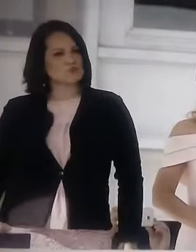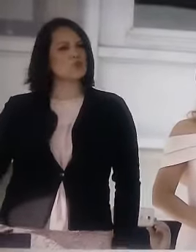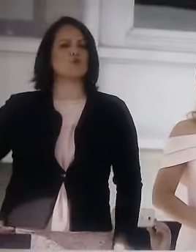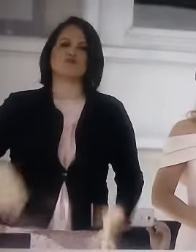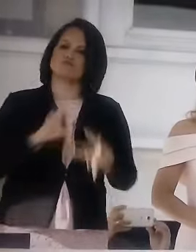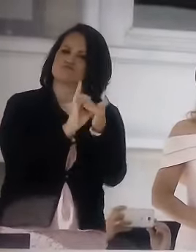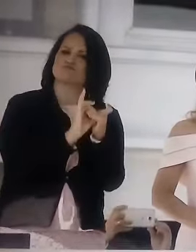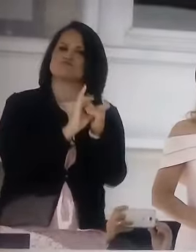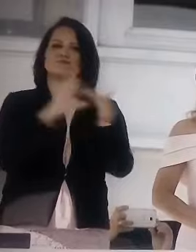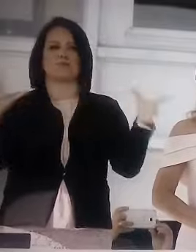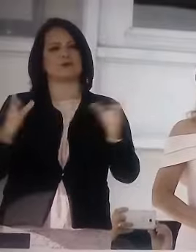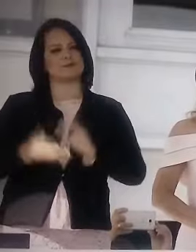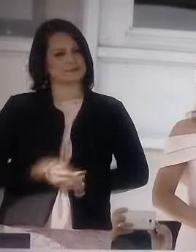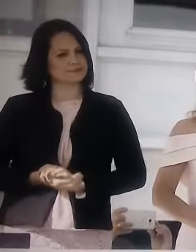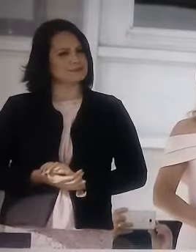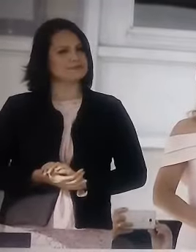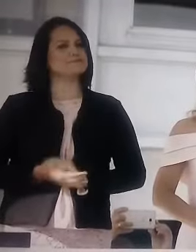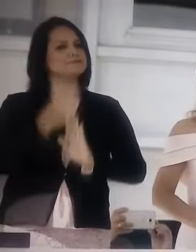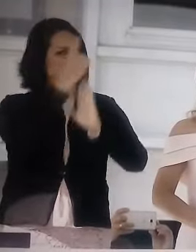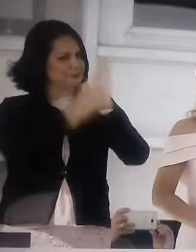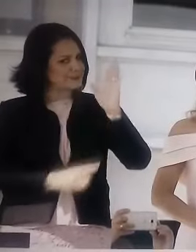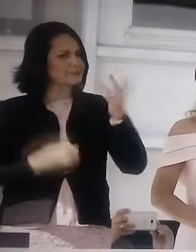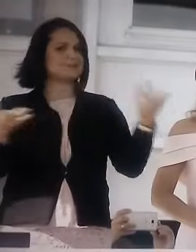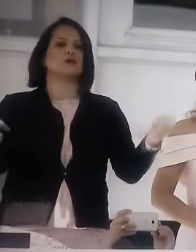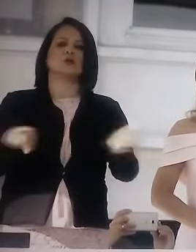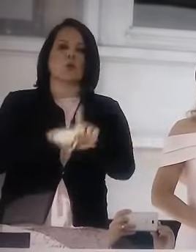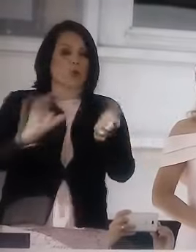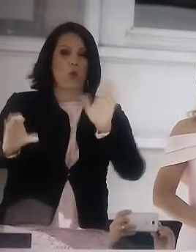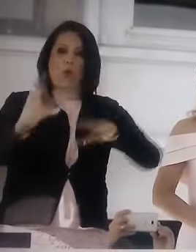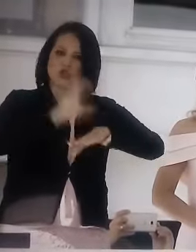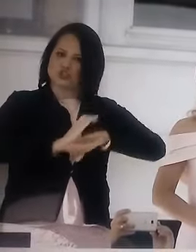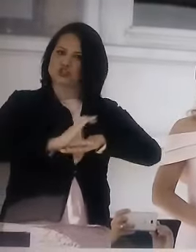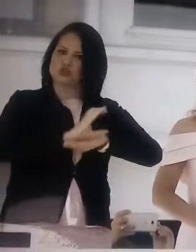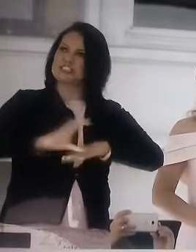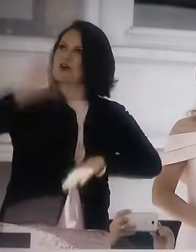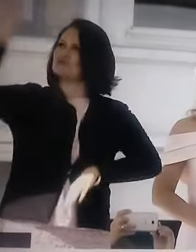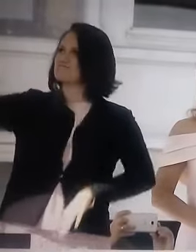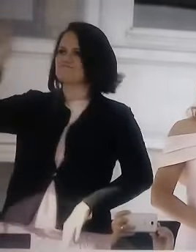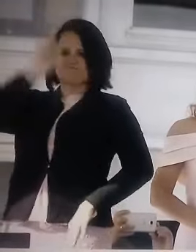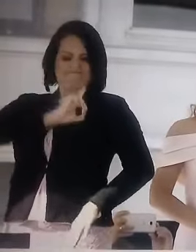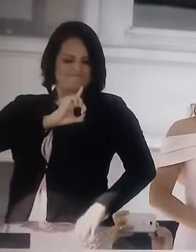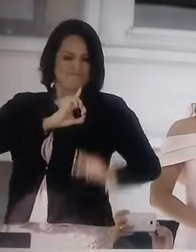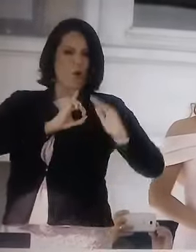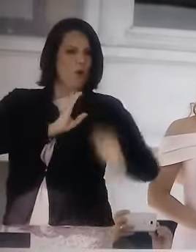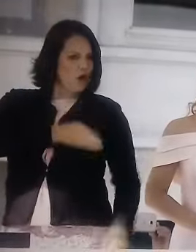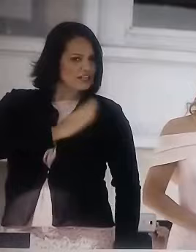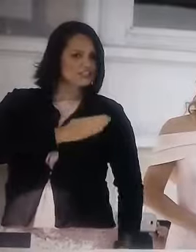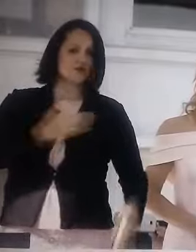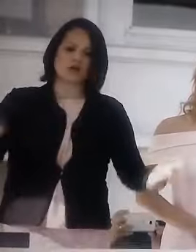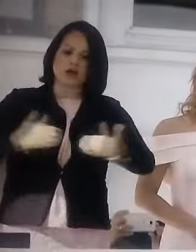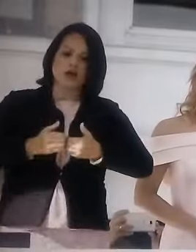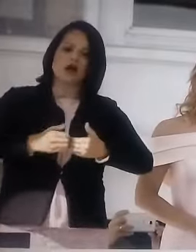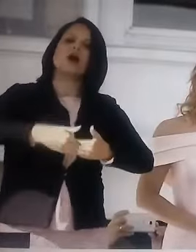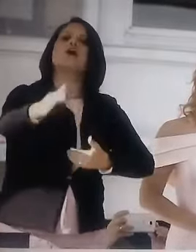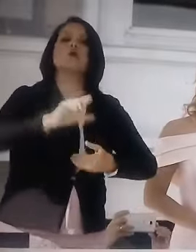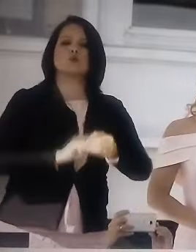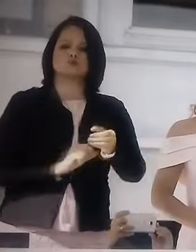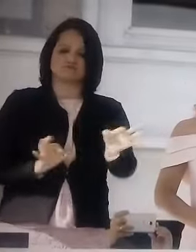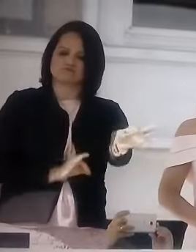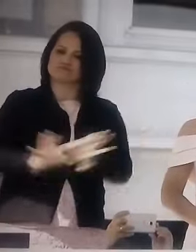guiados pela nossa Constituição e com Deus no coração, a partir de hoje, vamos colocar em prática